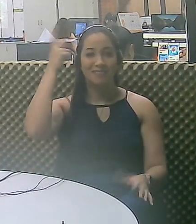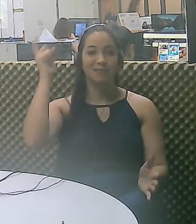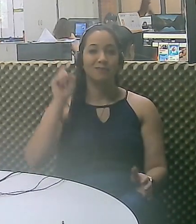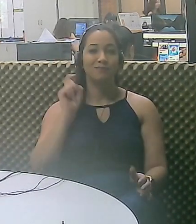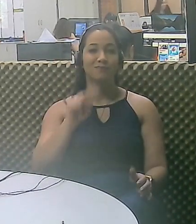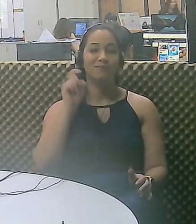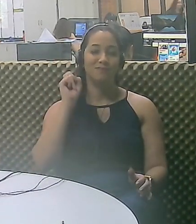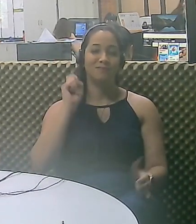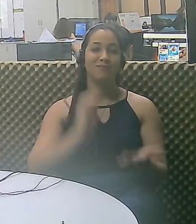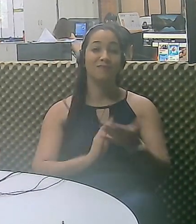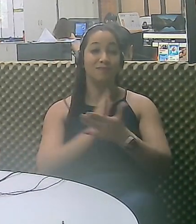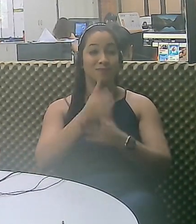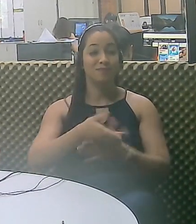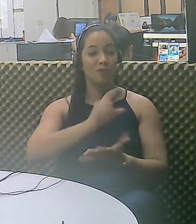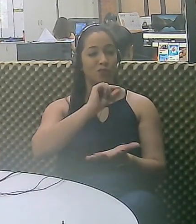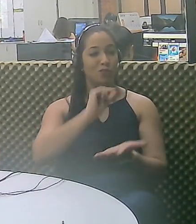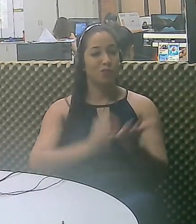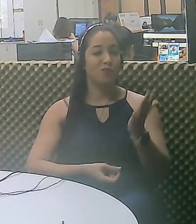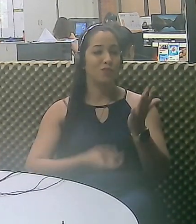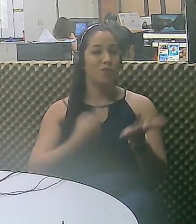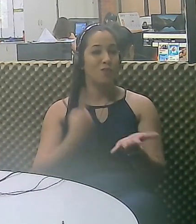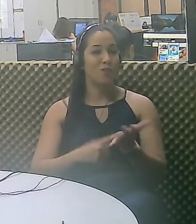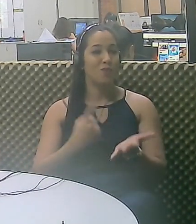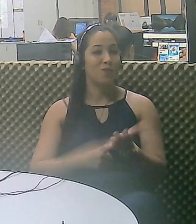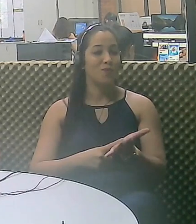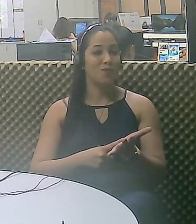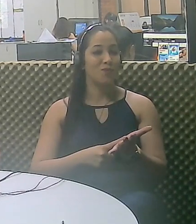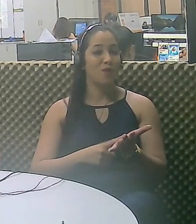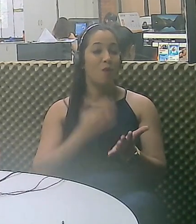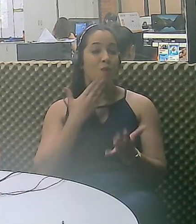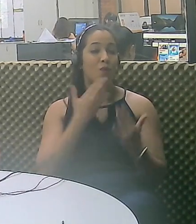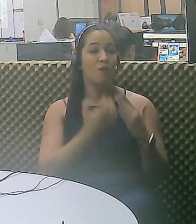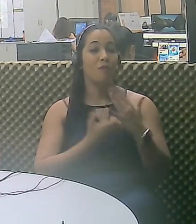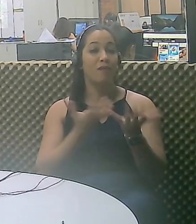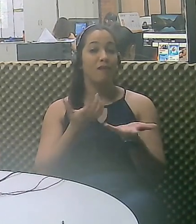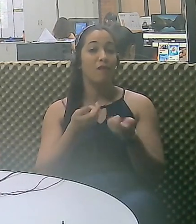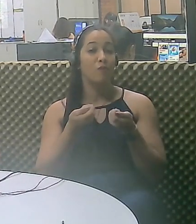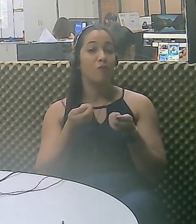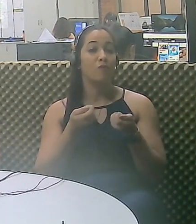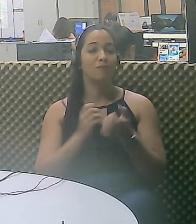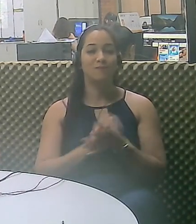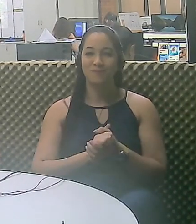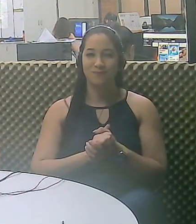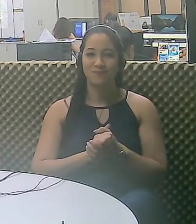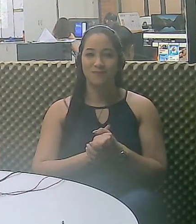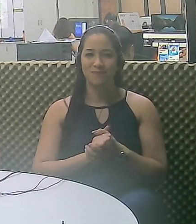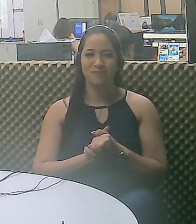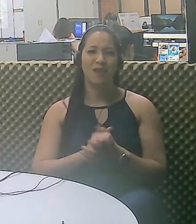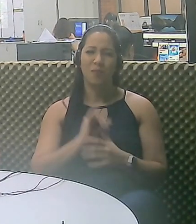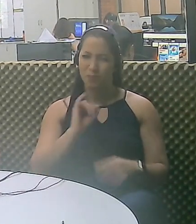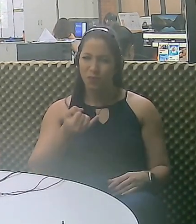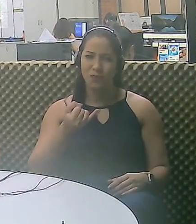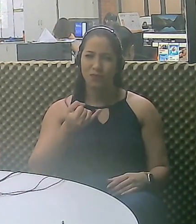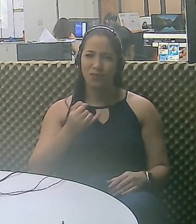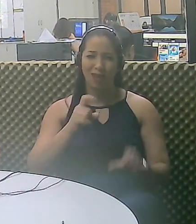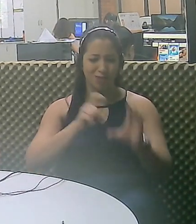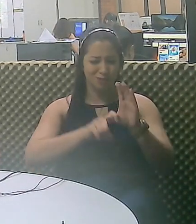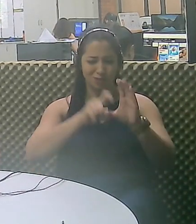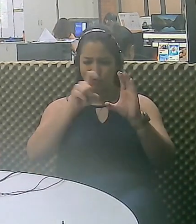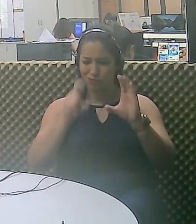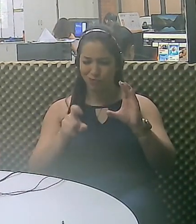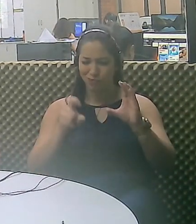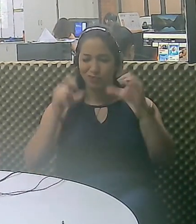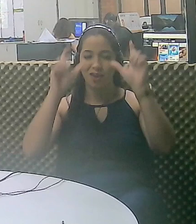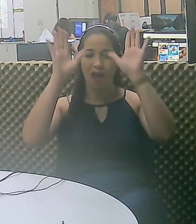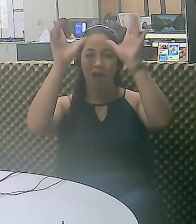clicar neste link, fazer seu cadastro e agendar com quais empresas quer negociar. Vai por mim. Sem dívidas te